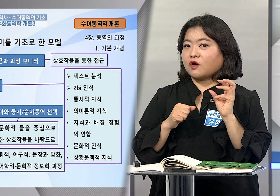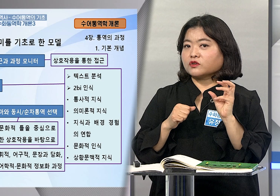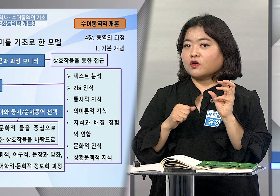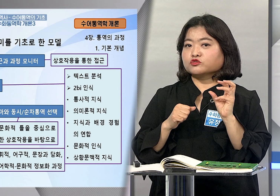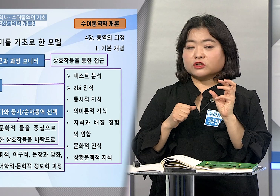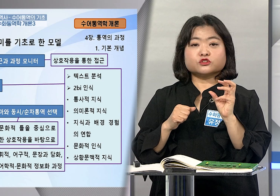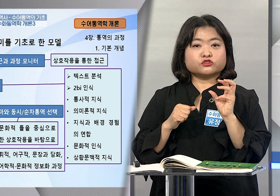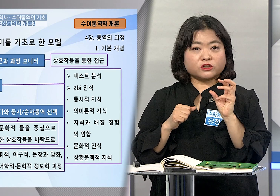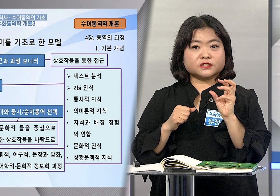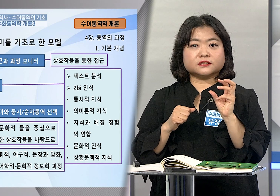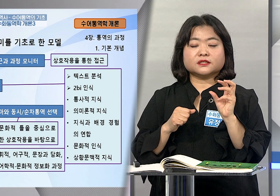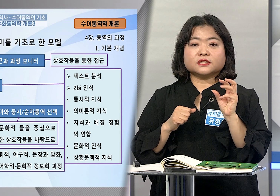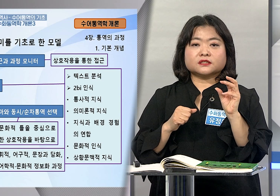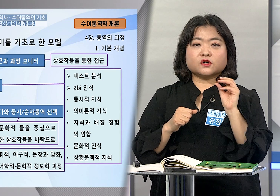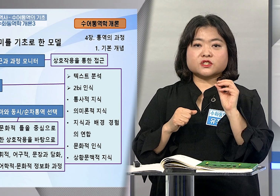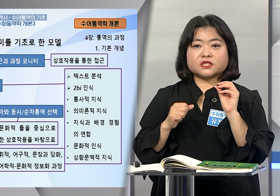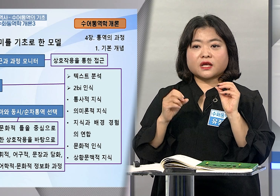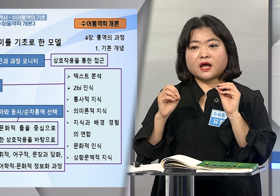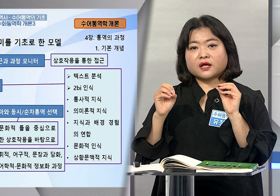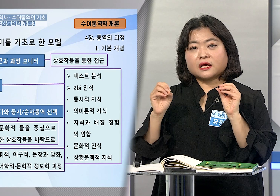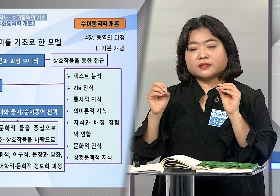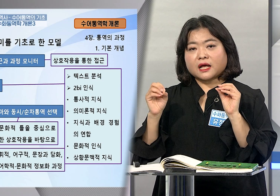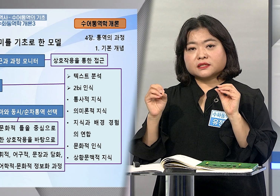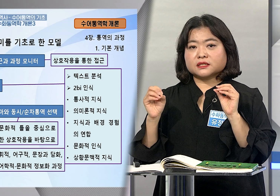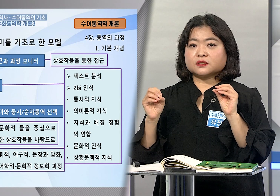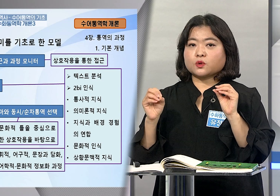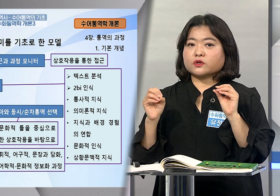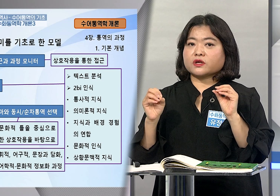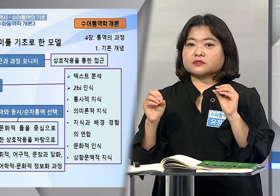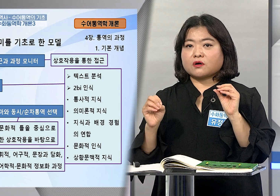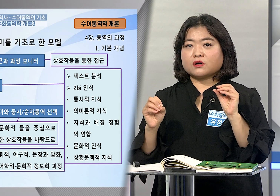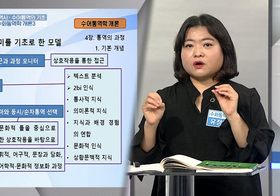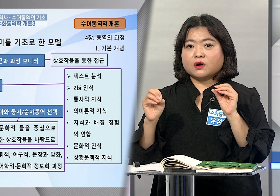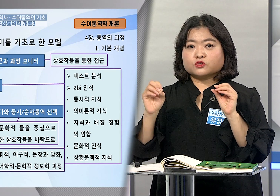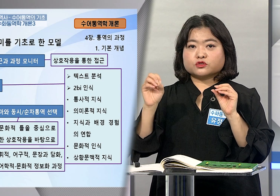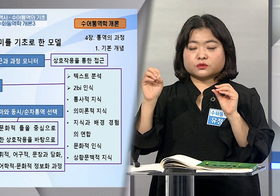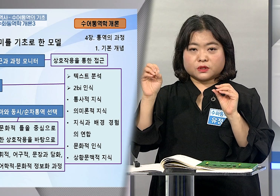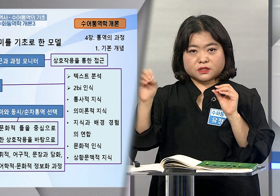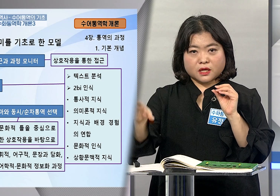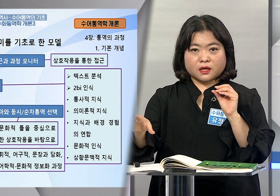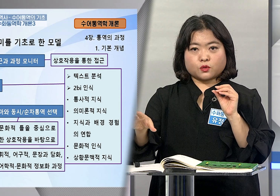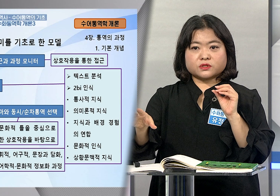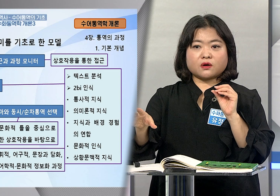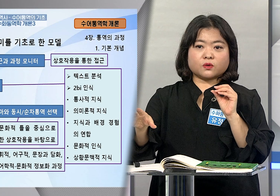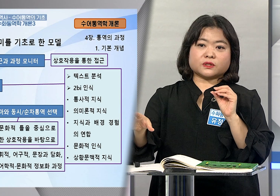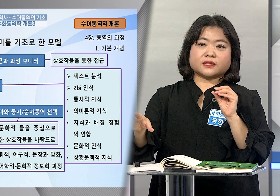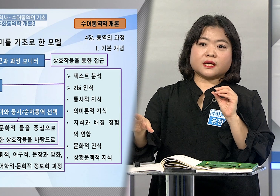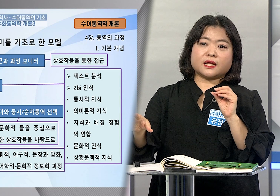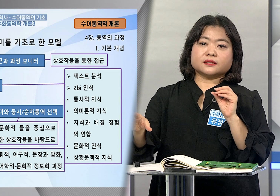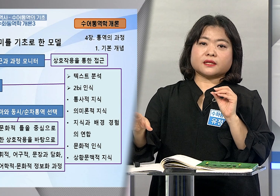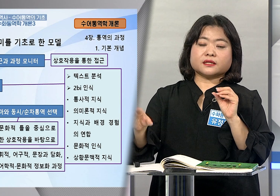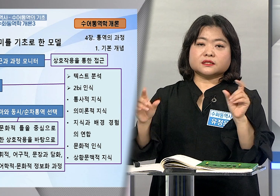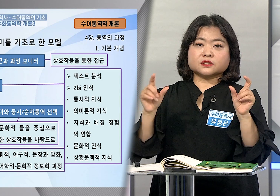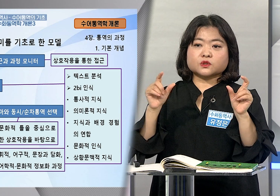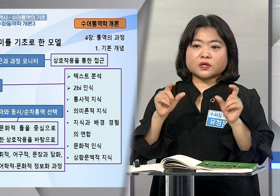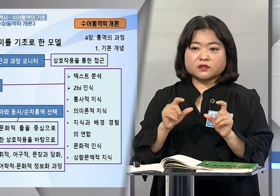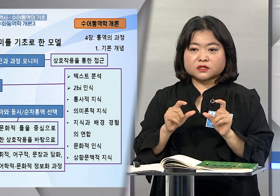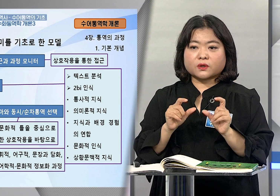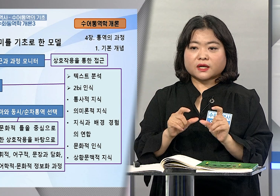언어, 구어든 수어든 그것이 내가 다시 통역해서 이제 도착어로 나타날 때의 등가 형식화를